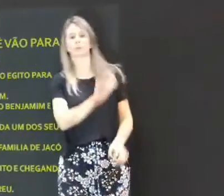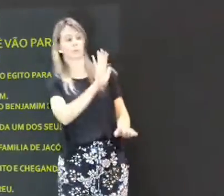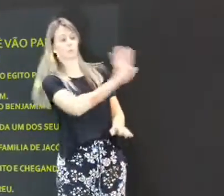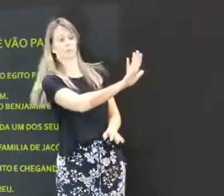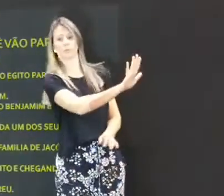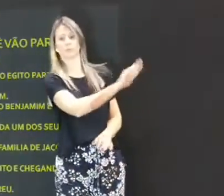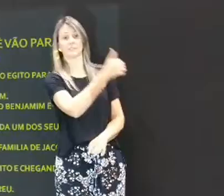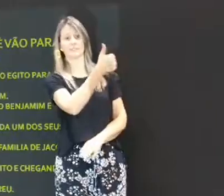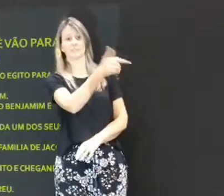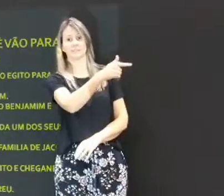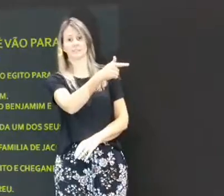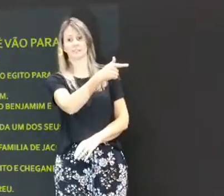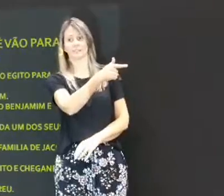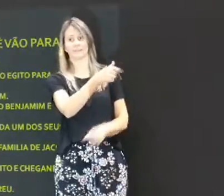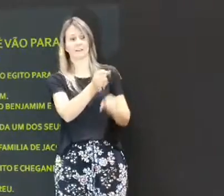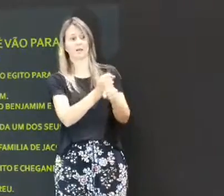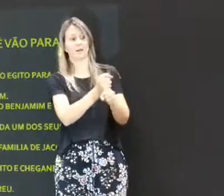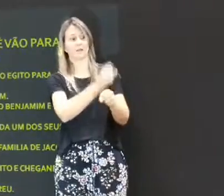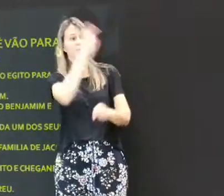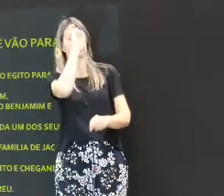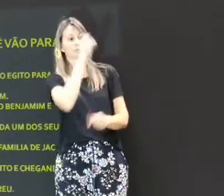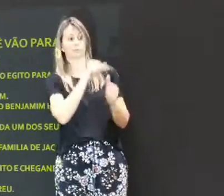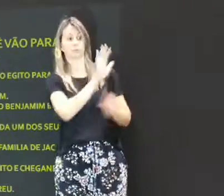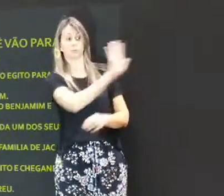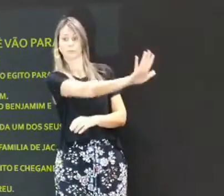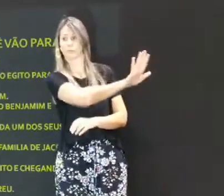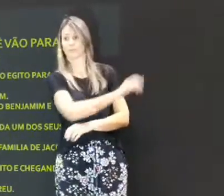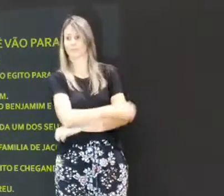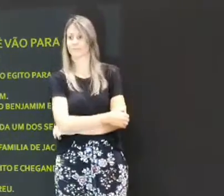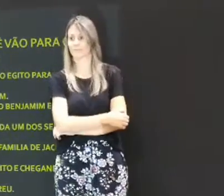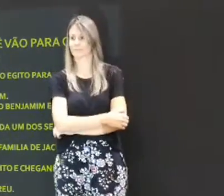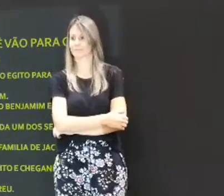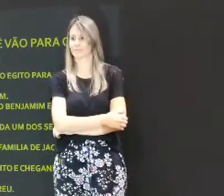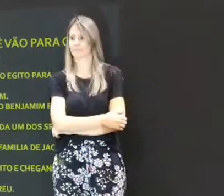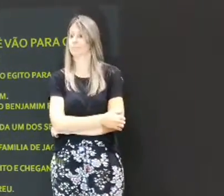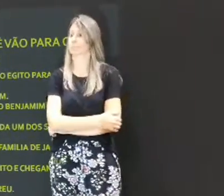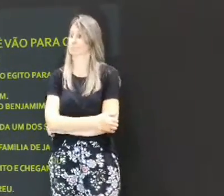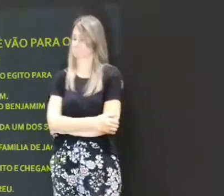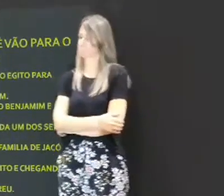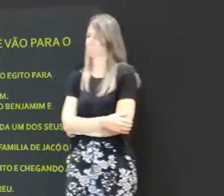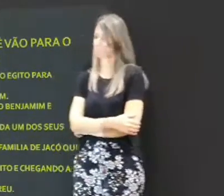Egito. 17 anos depois da mudança, ele ficou lá no Egito 17 anos.